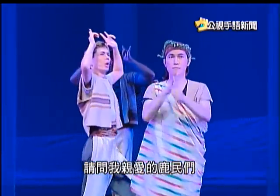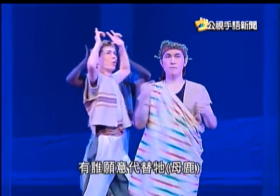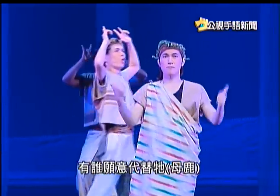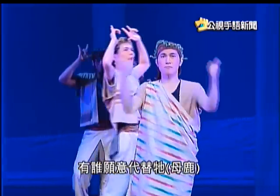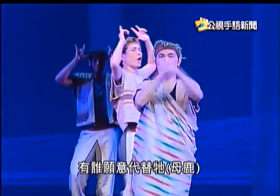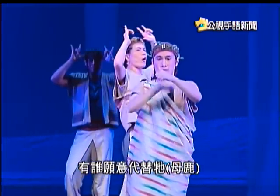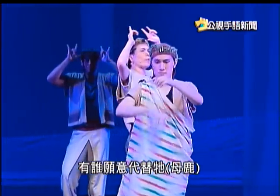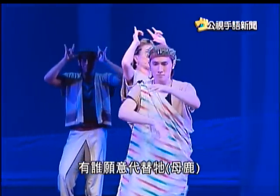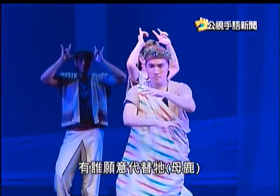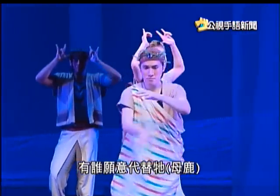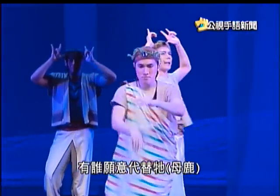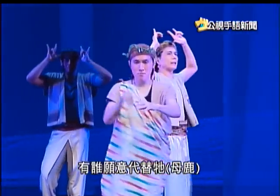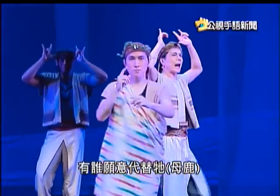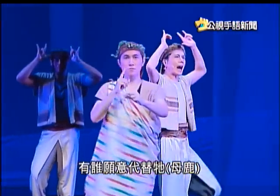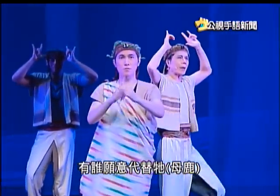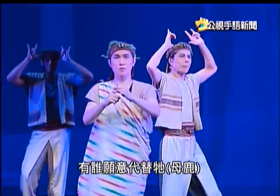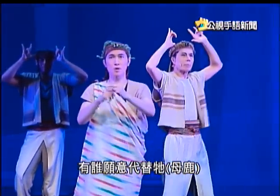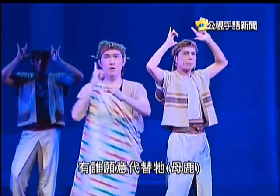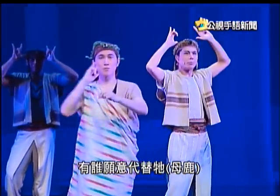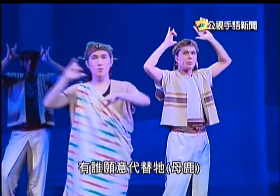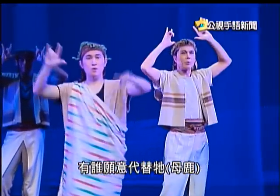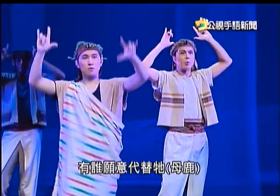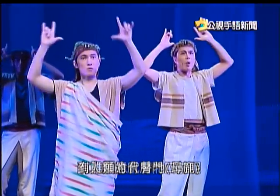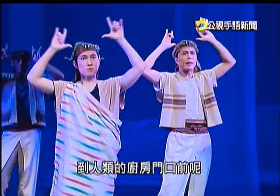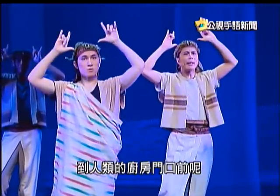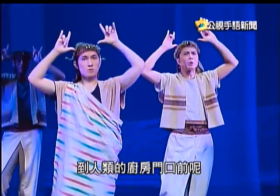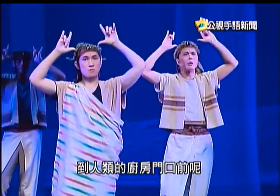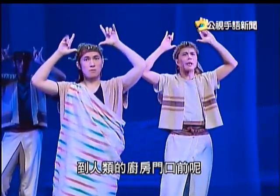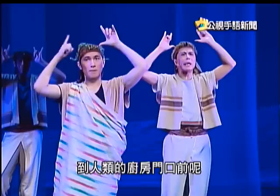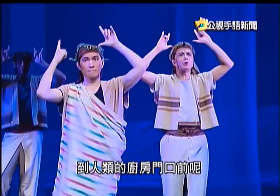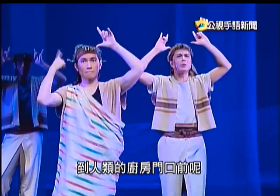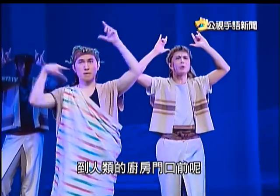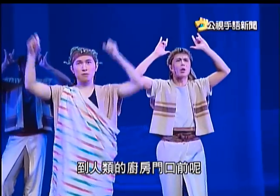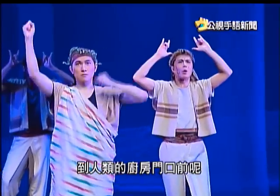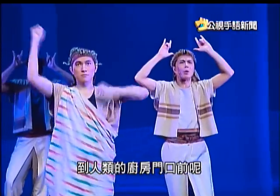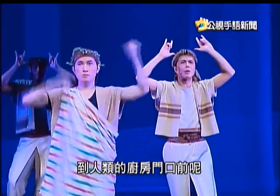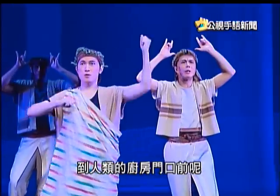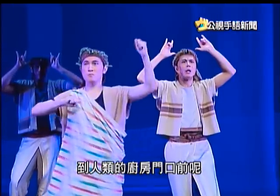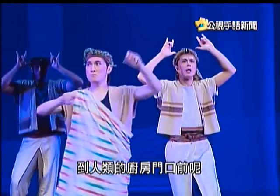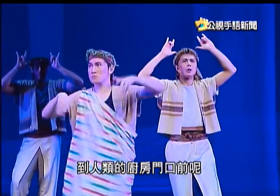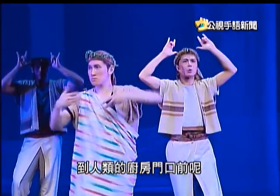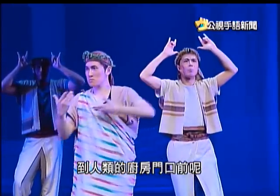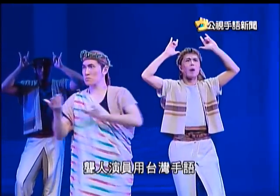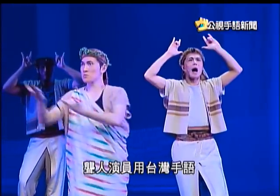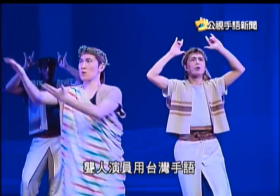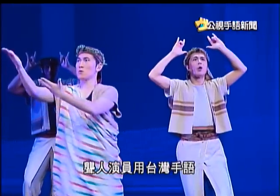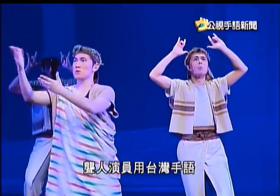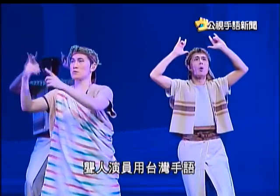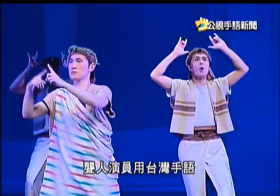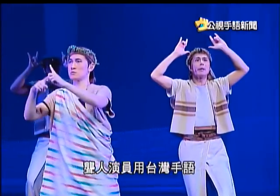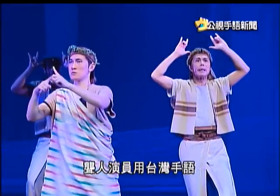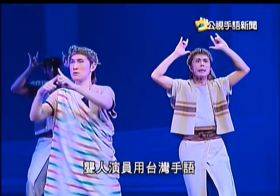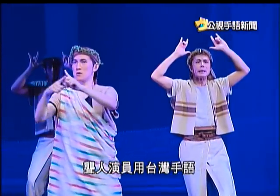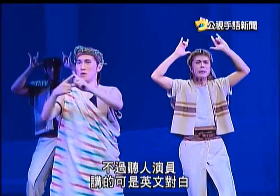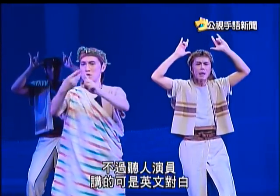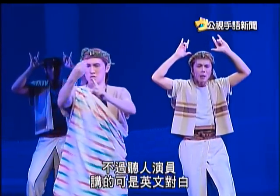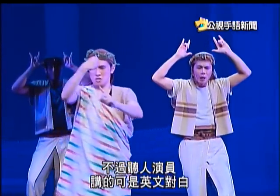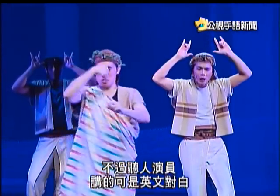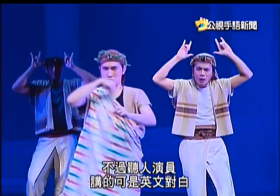who adore her this time walking to the kitchen door。 龙演员用台湾手语，不过听人演